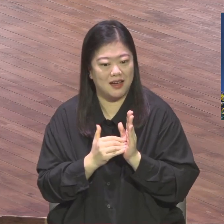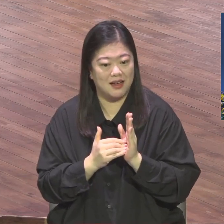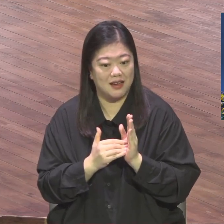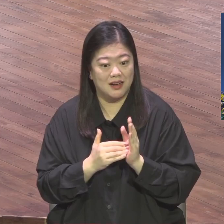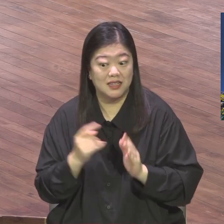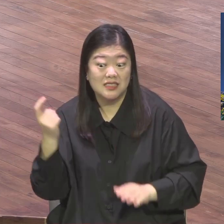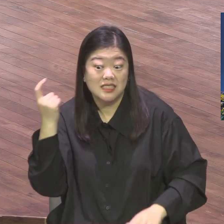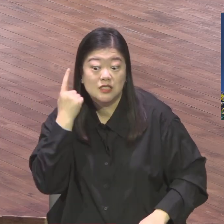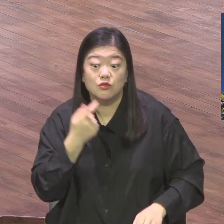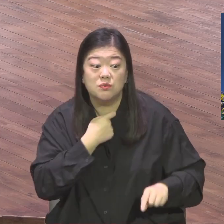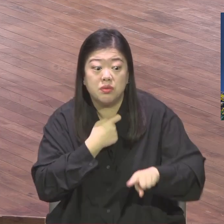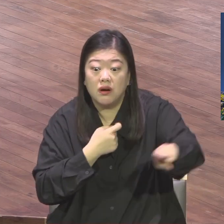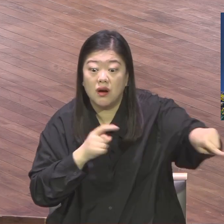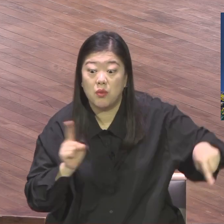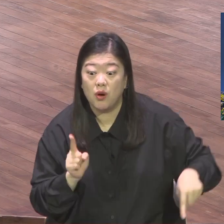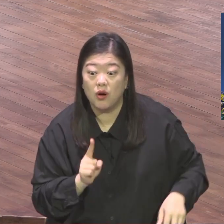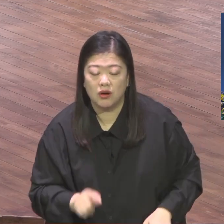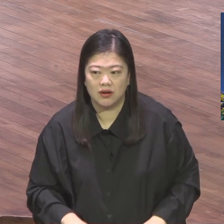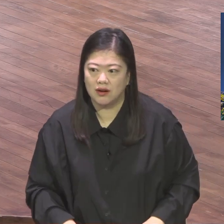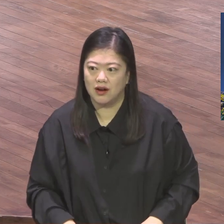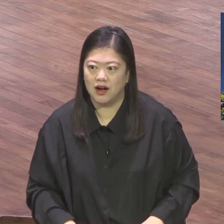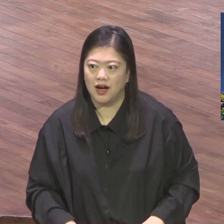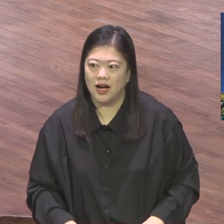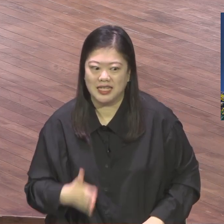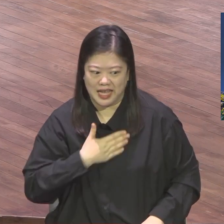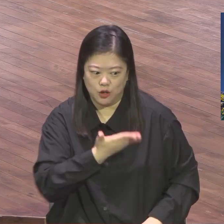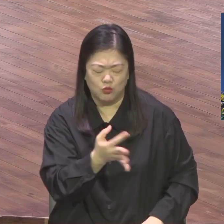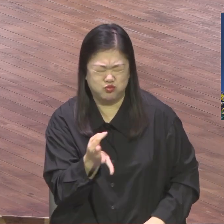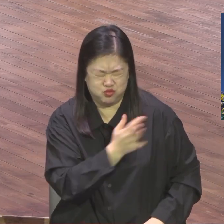내가 너를 큰 부자로 만들어주겠다.